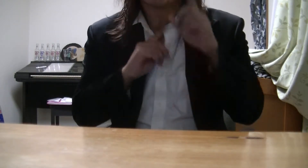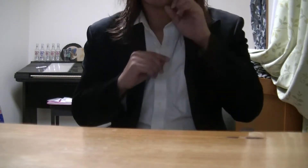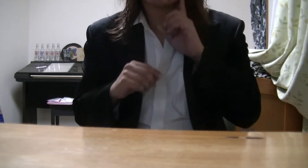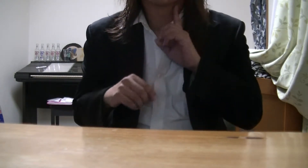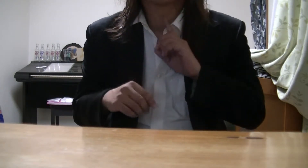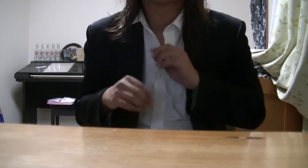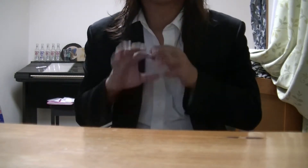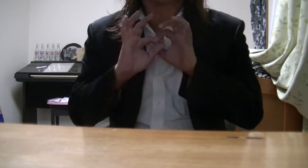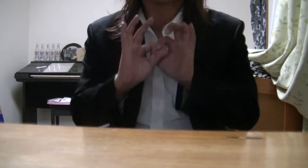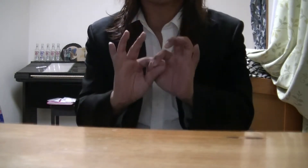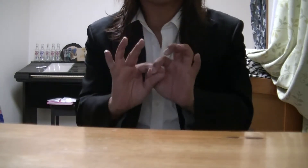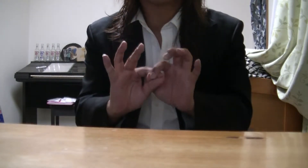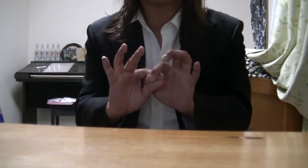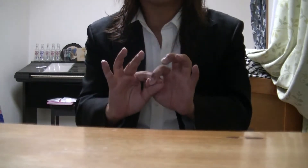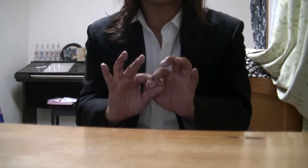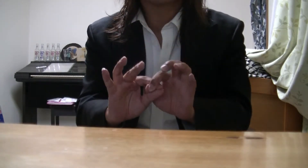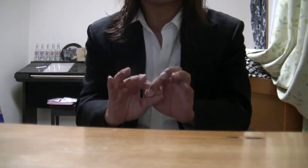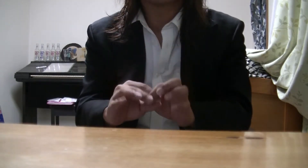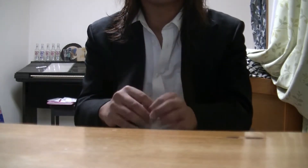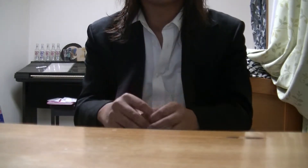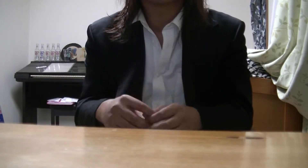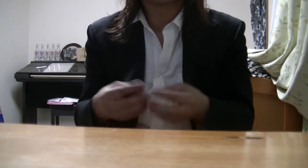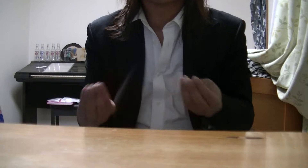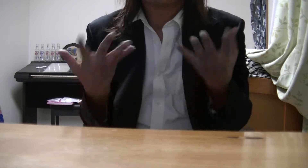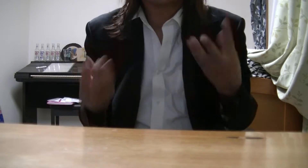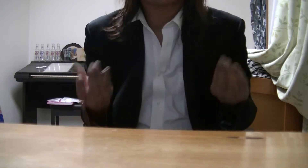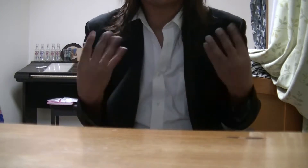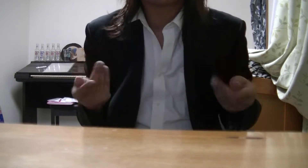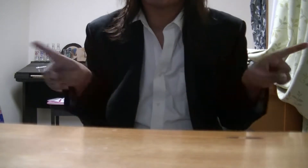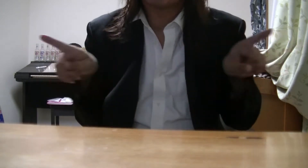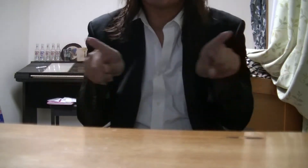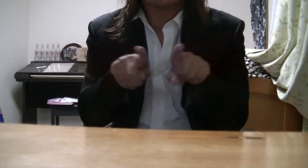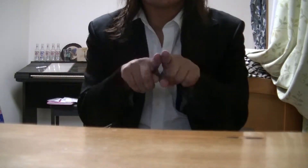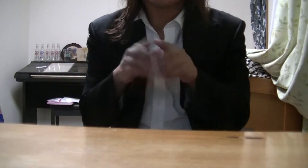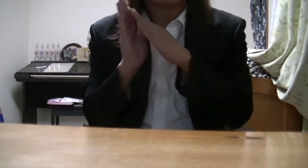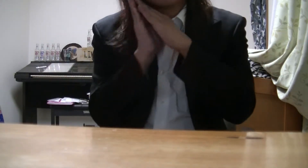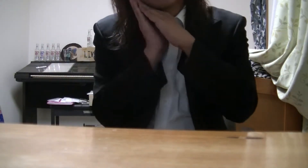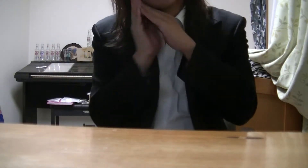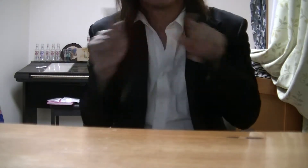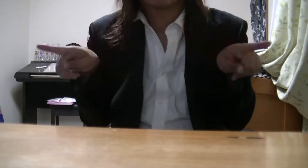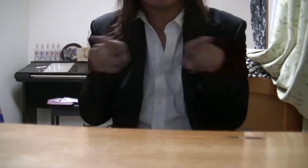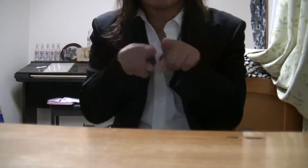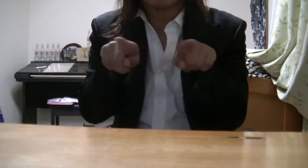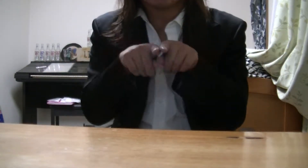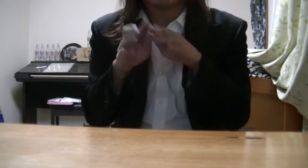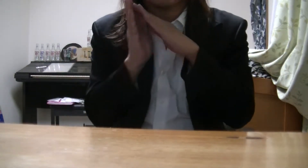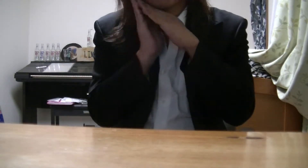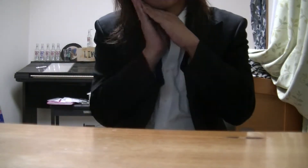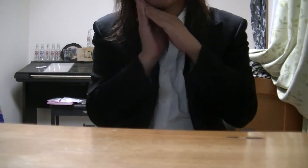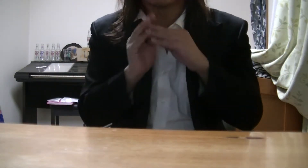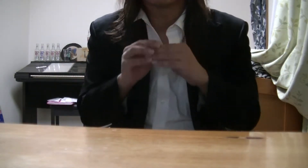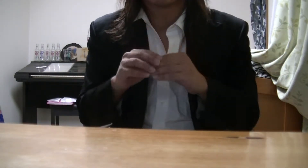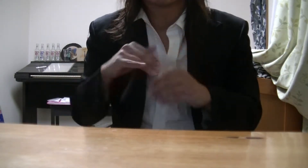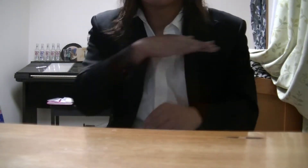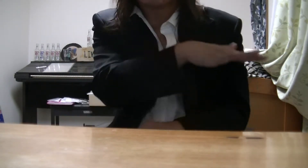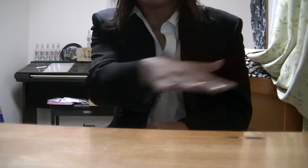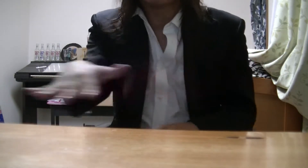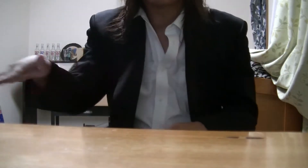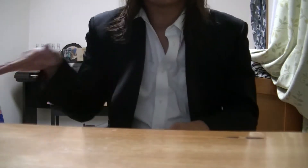ずっと焼くまで一緒に寝てましたよ、お父さんと一緒に。もういっぱいお父さんと一緒にこうやって布団に入